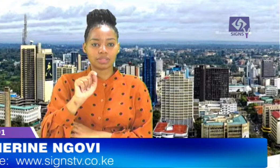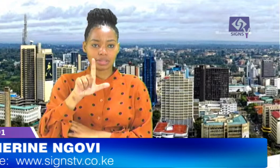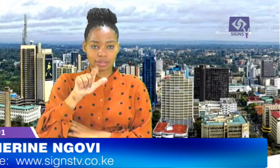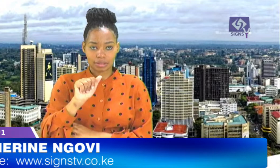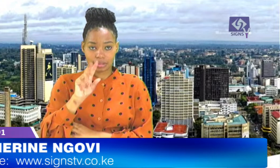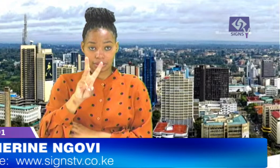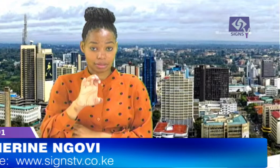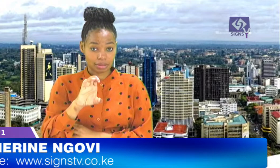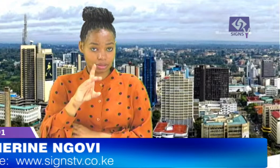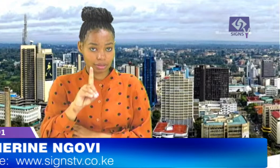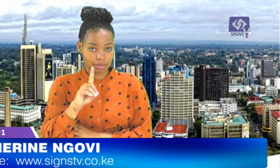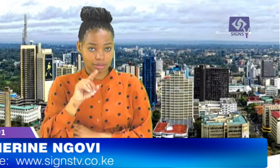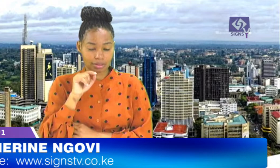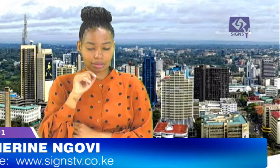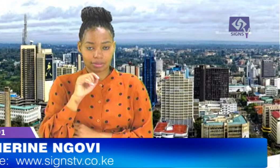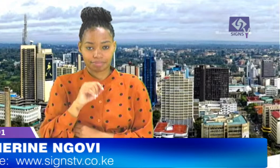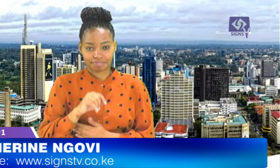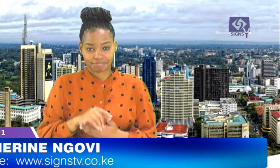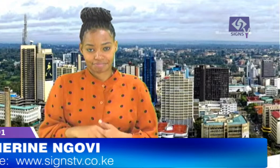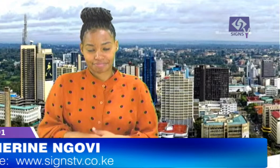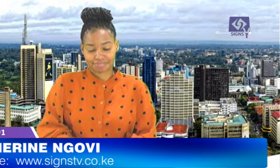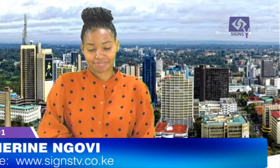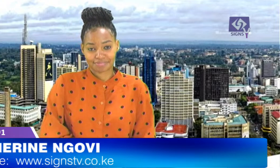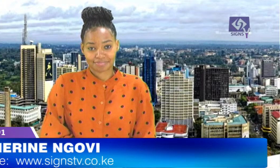government outlawed it.